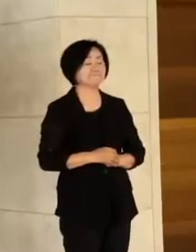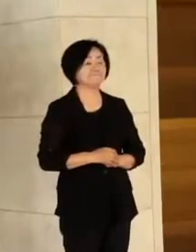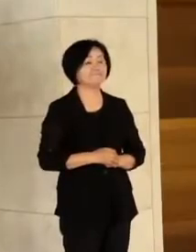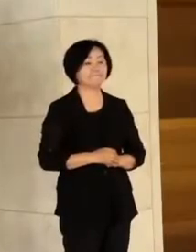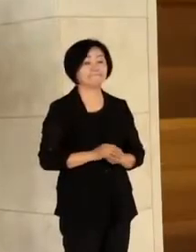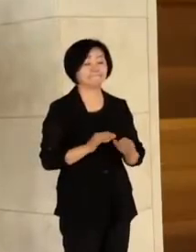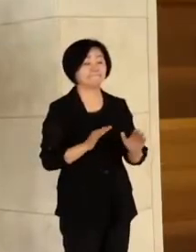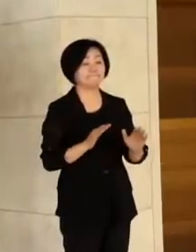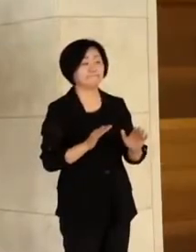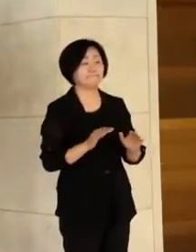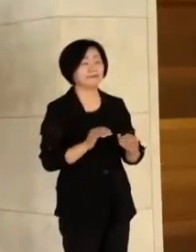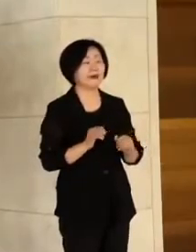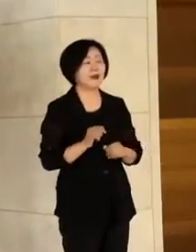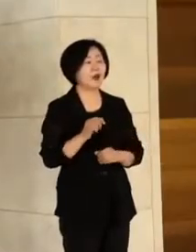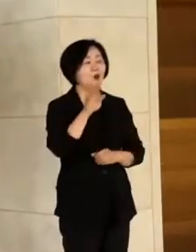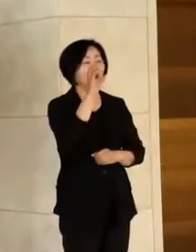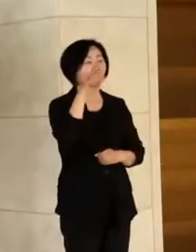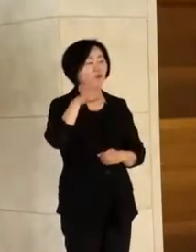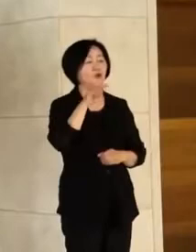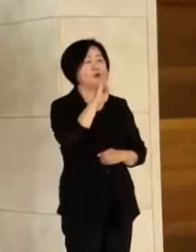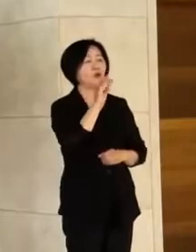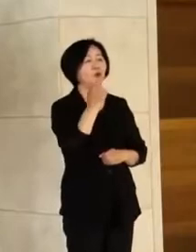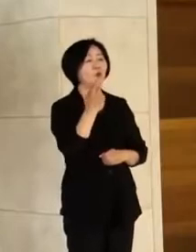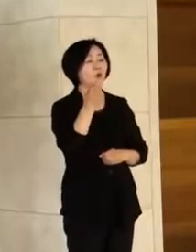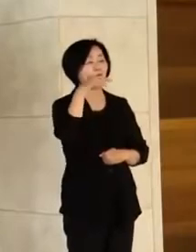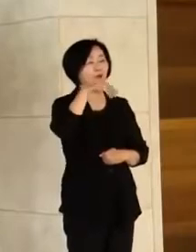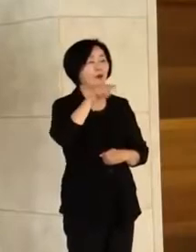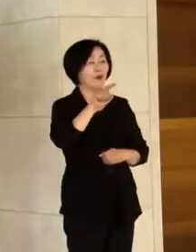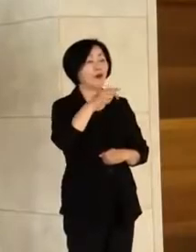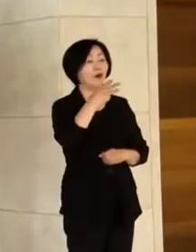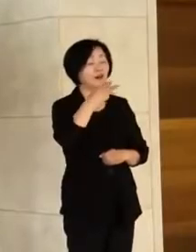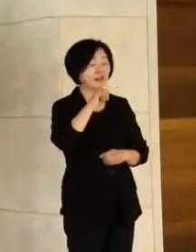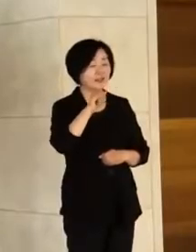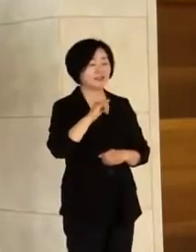그렇습니다. 우직한 소의 걸음으로 천리를 간다는